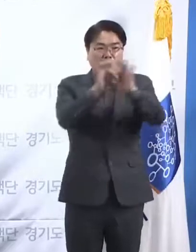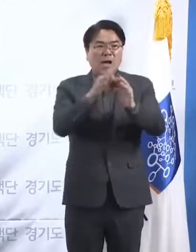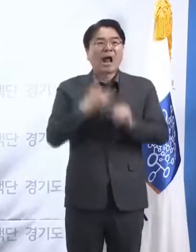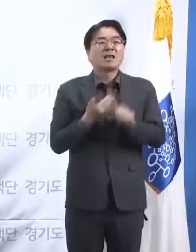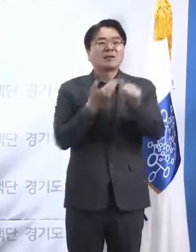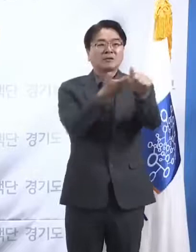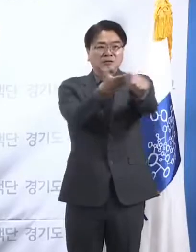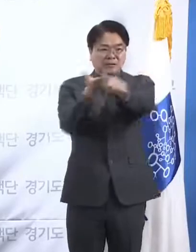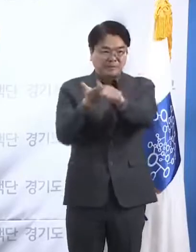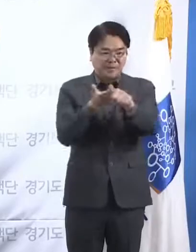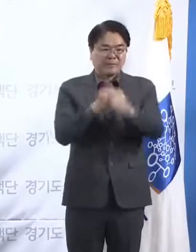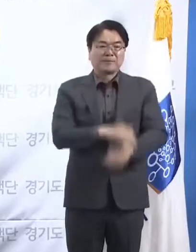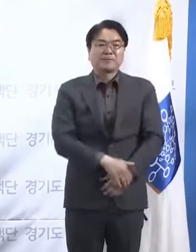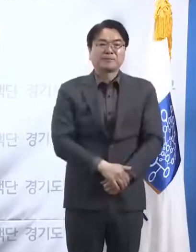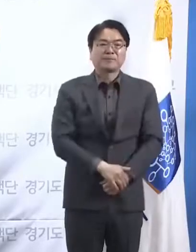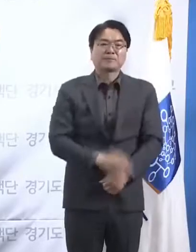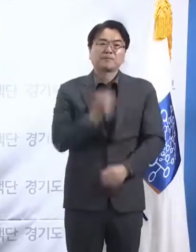알립니다.